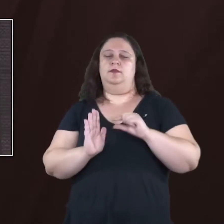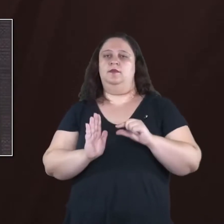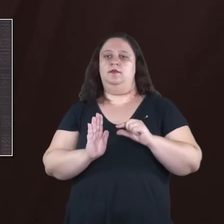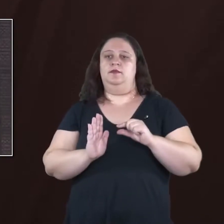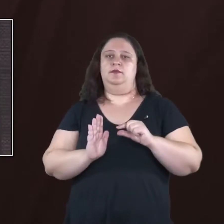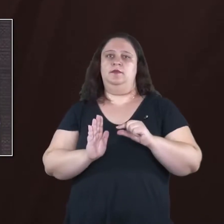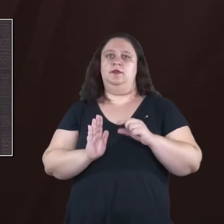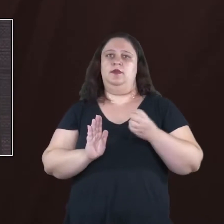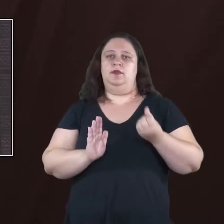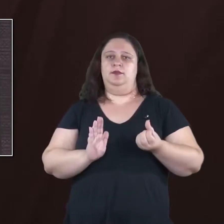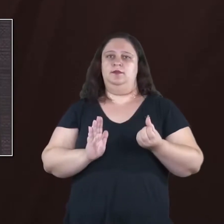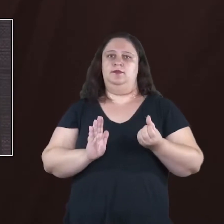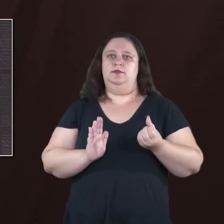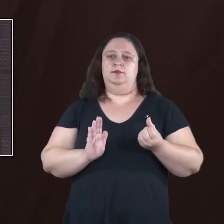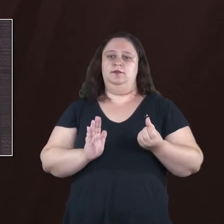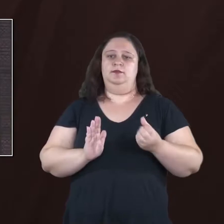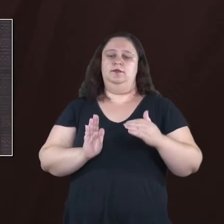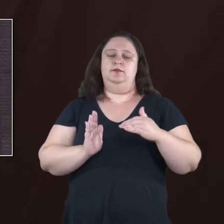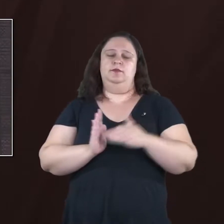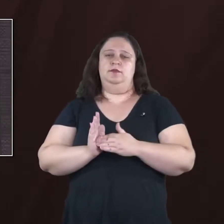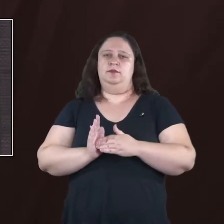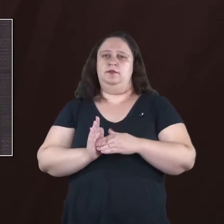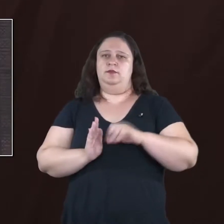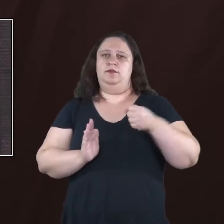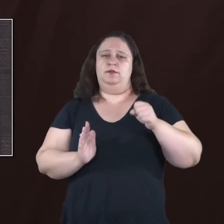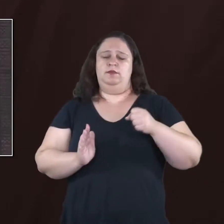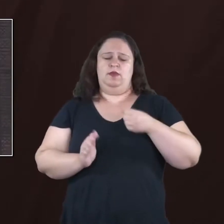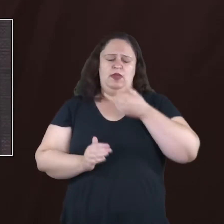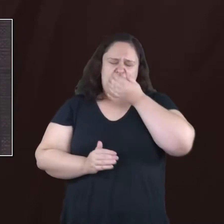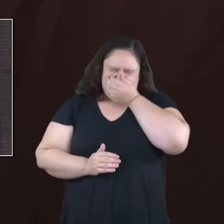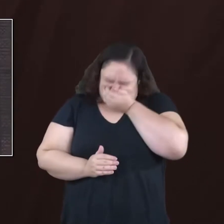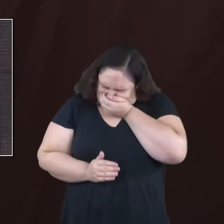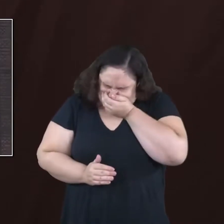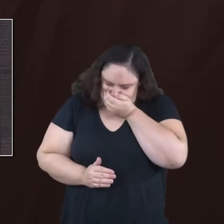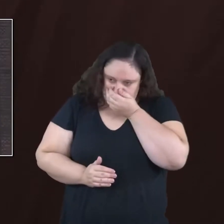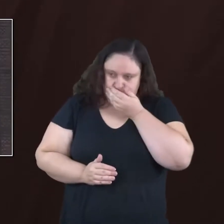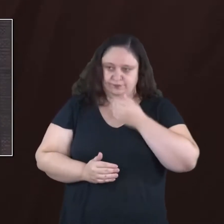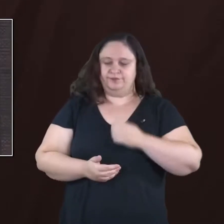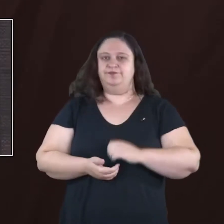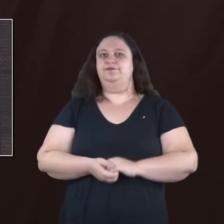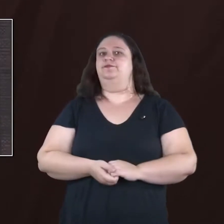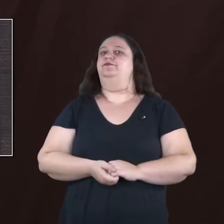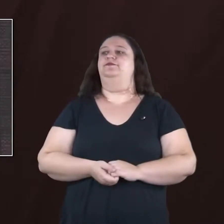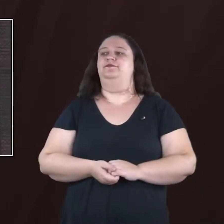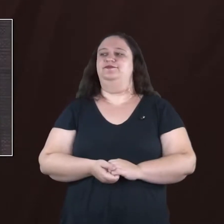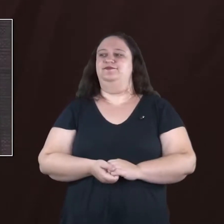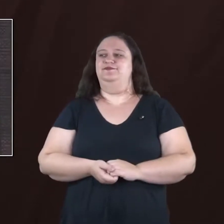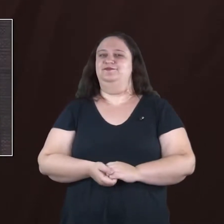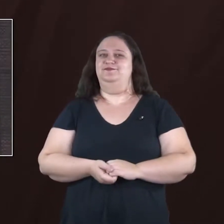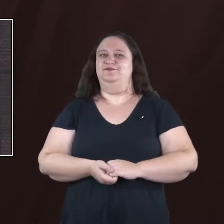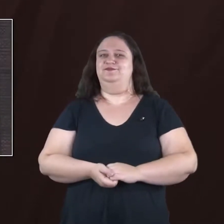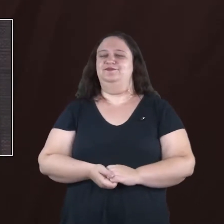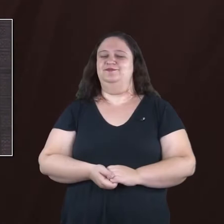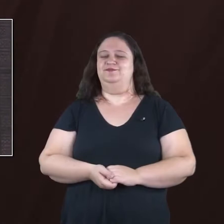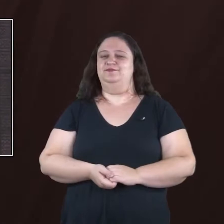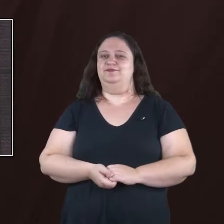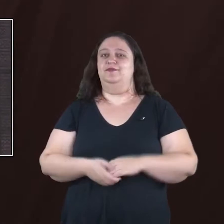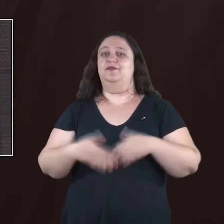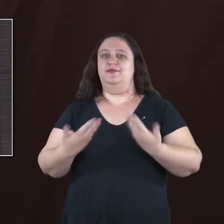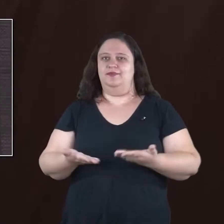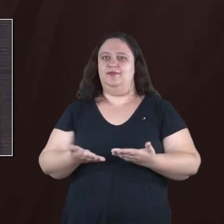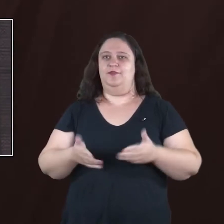versículos de 6 até 8. Então de manhã, falando com relação